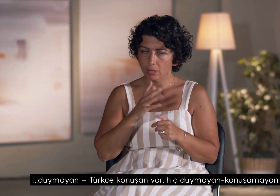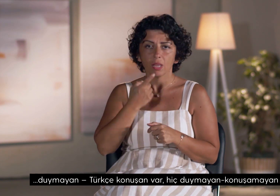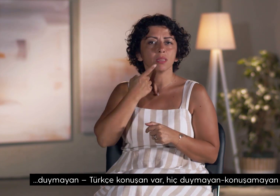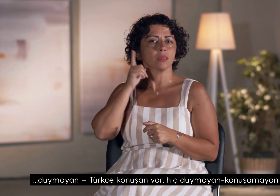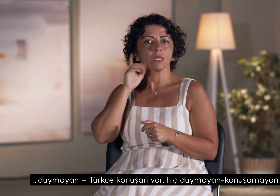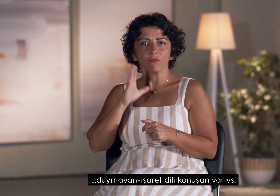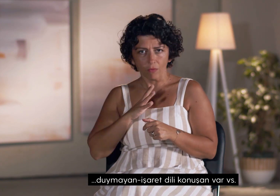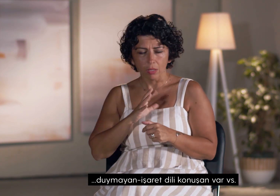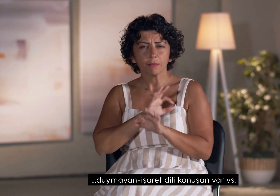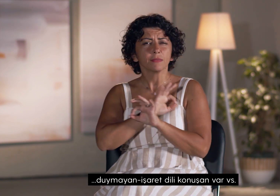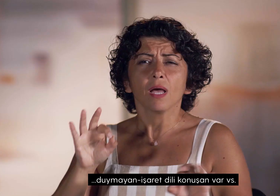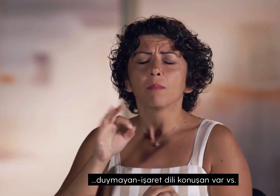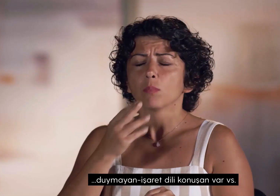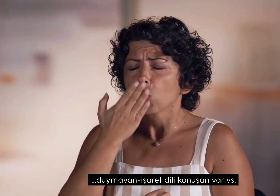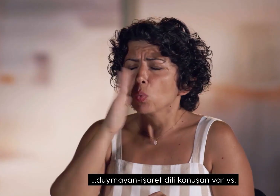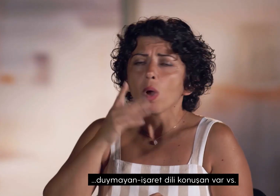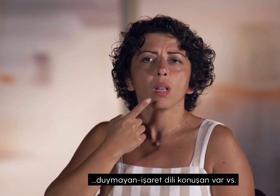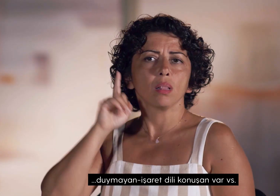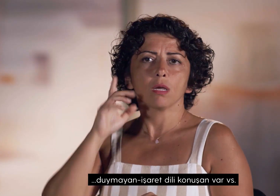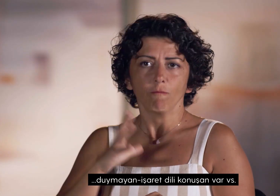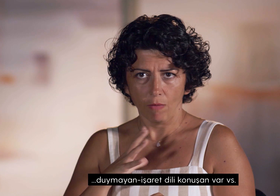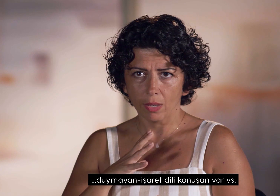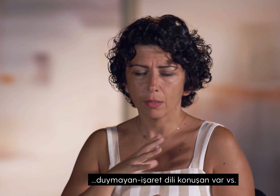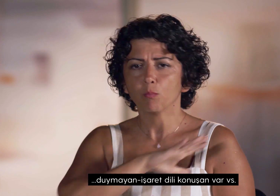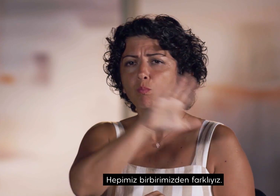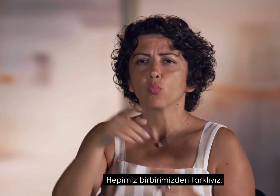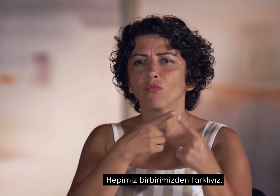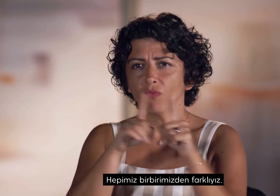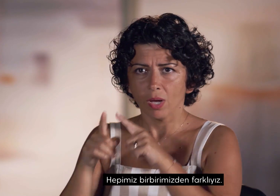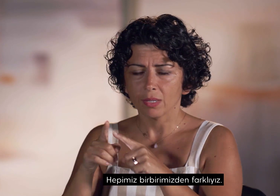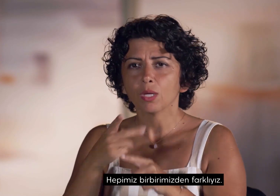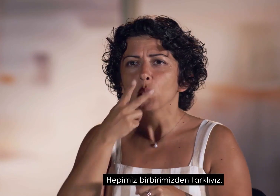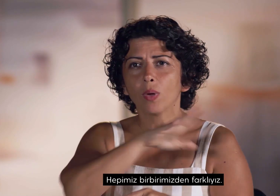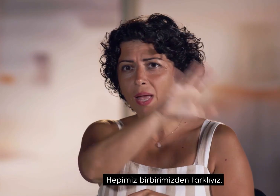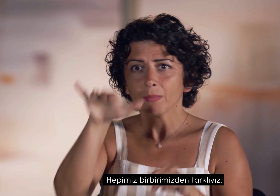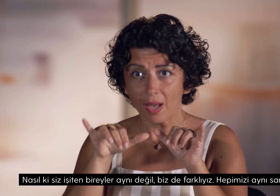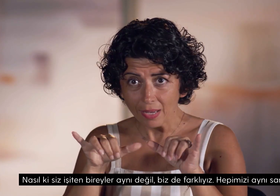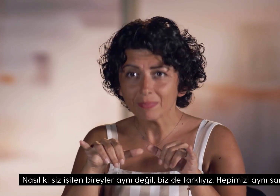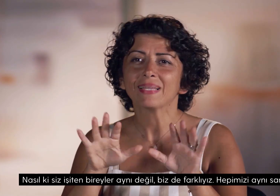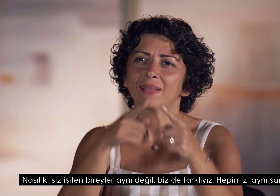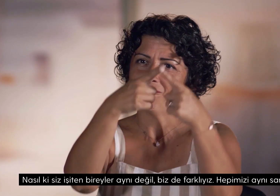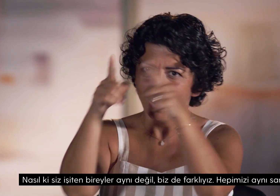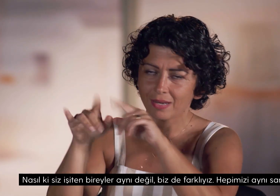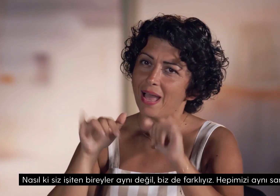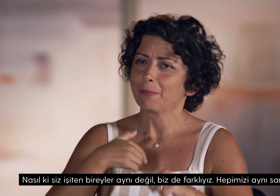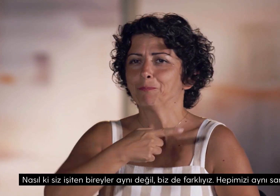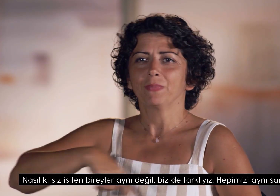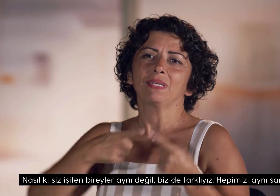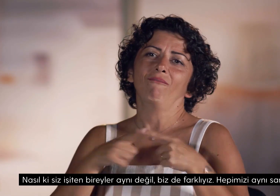konuşamayan var, duymayan işaret dili konuşan var vesaire. Hepimiz birbirimizden farklıyız. Nasıl ki siz işiten bireyler aynı